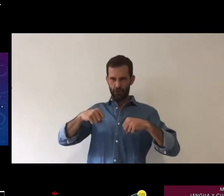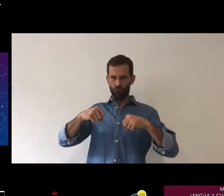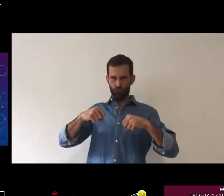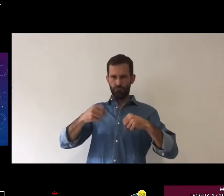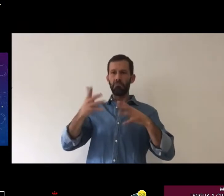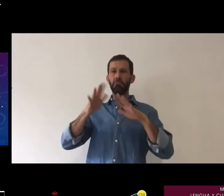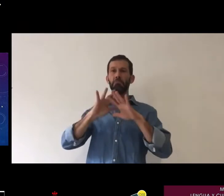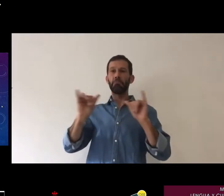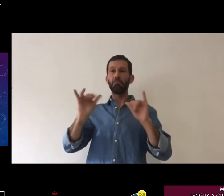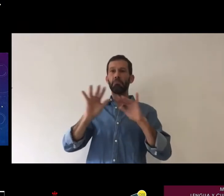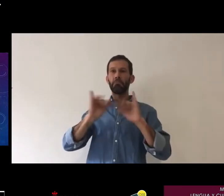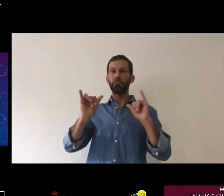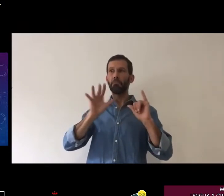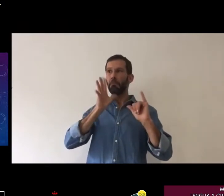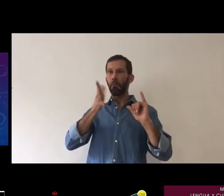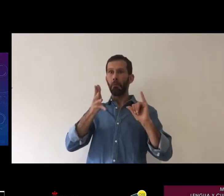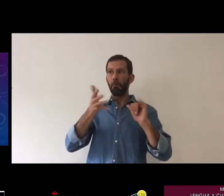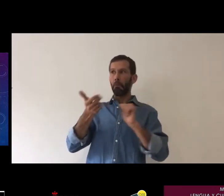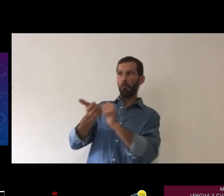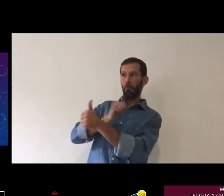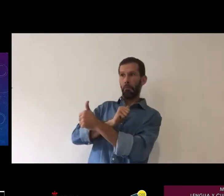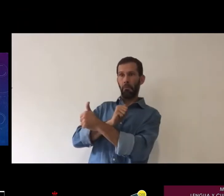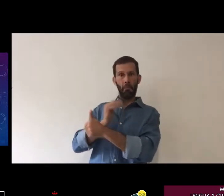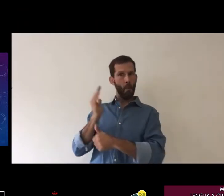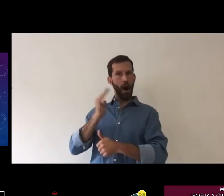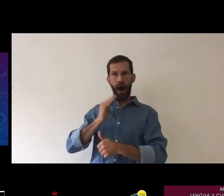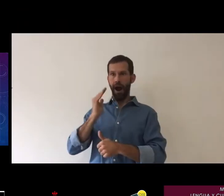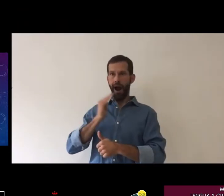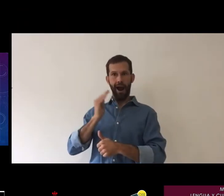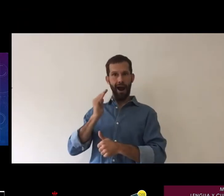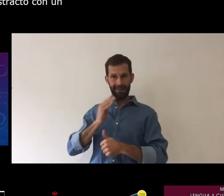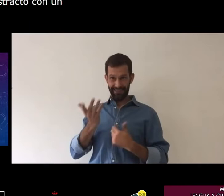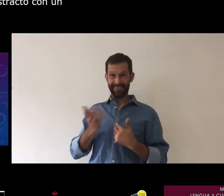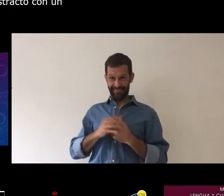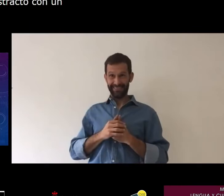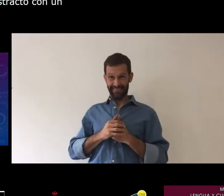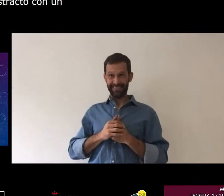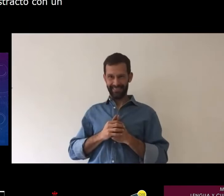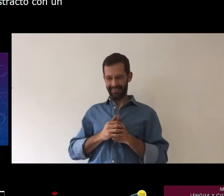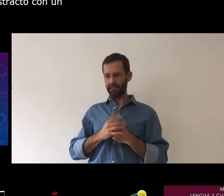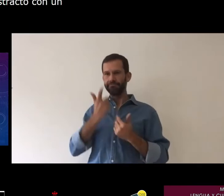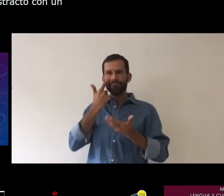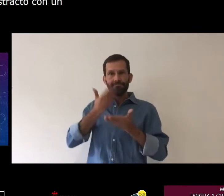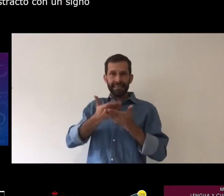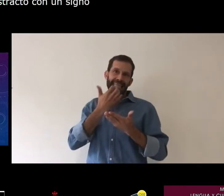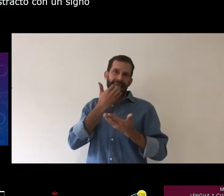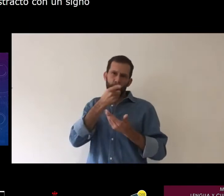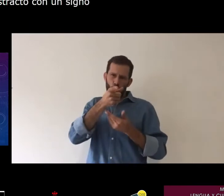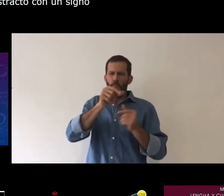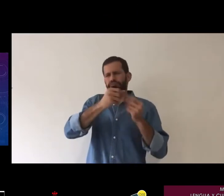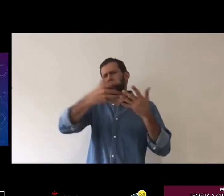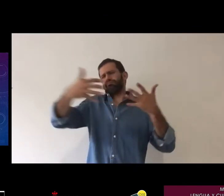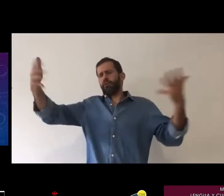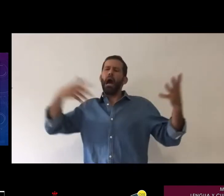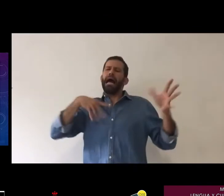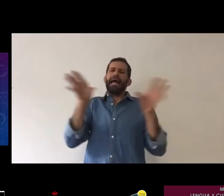Este es un concepto abstracto con un signo arbitrario. Este es el signo. No hay iconicidad aparente en este signo.